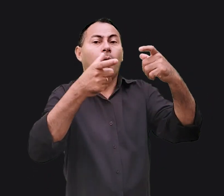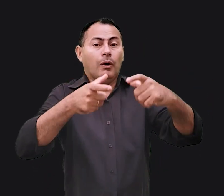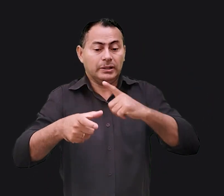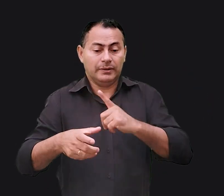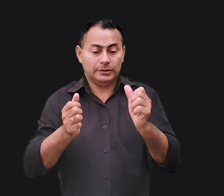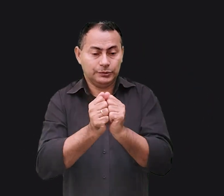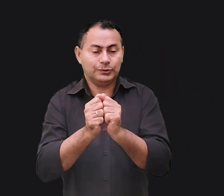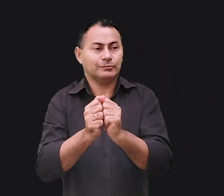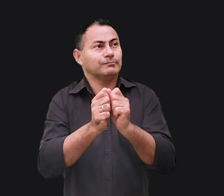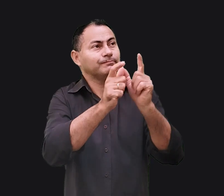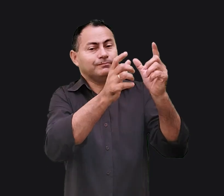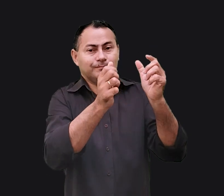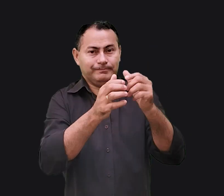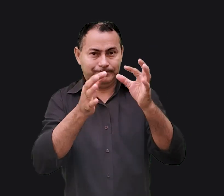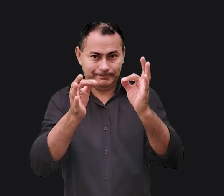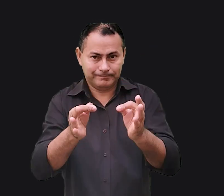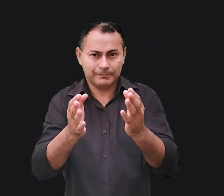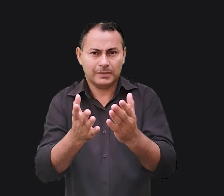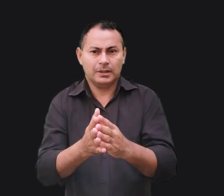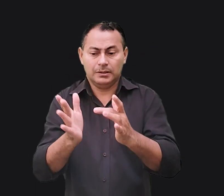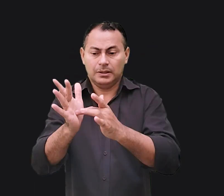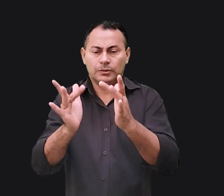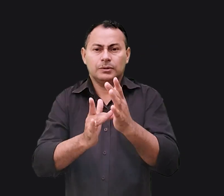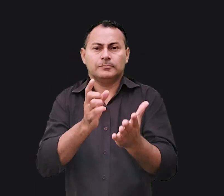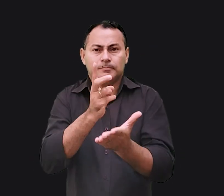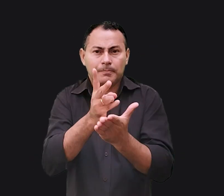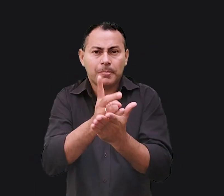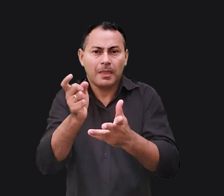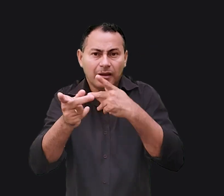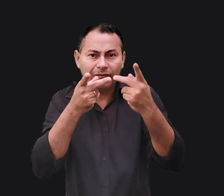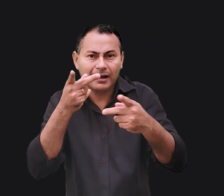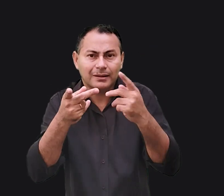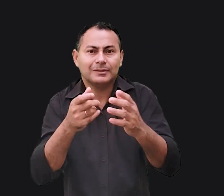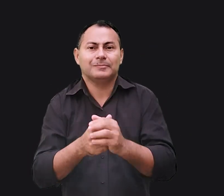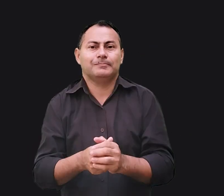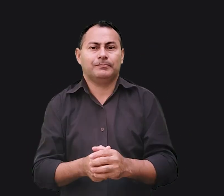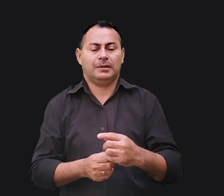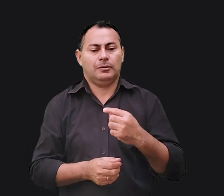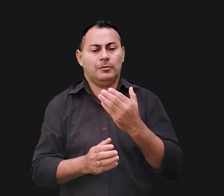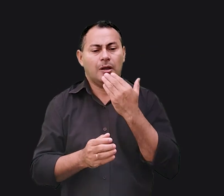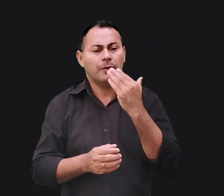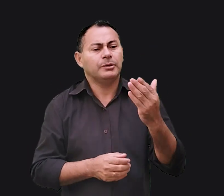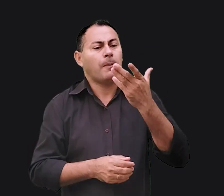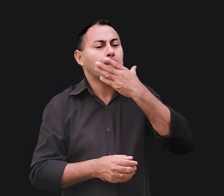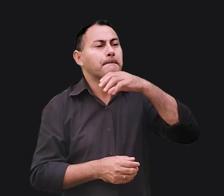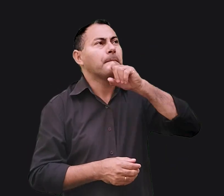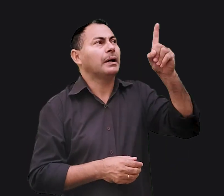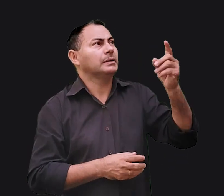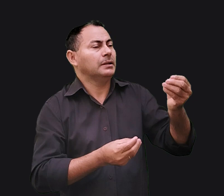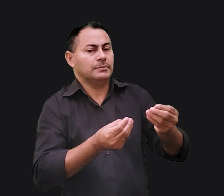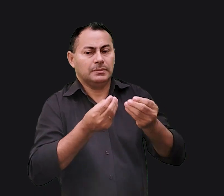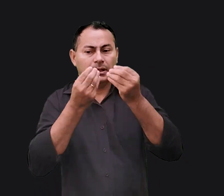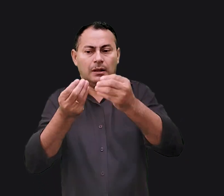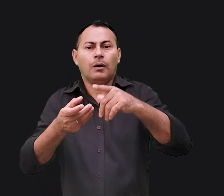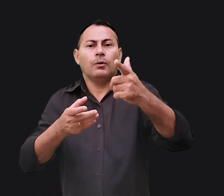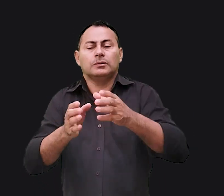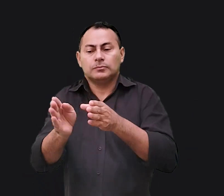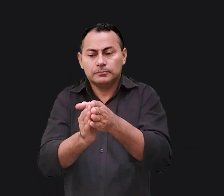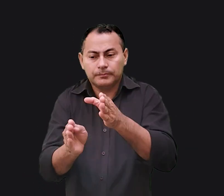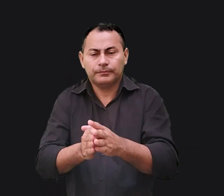eu estiver. Jesus continuou falando, eu pedirei ao Pai, e ele lhes dará outro conselheiro para estar